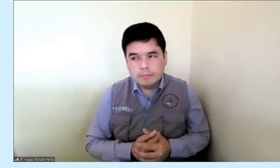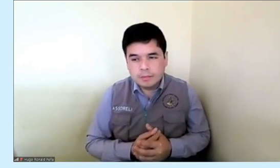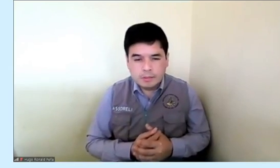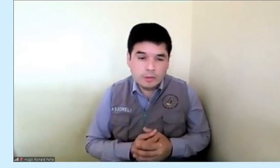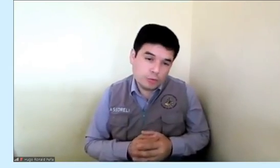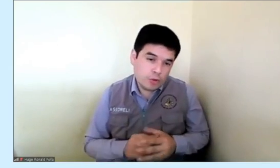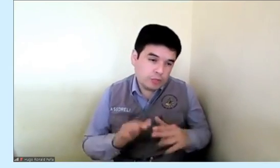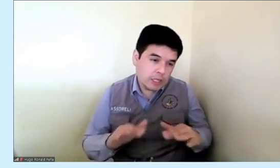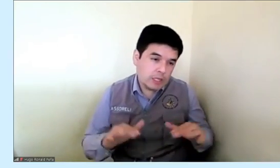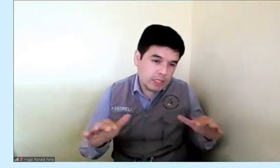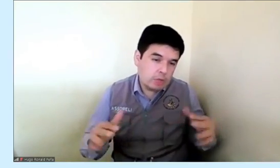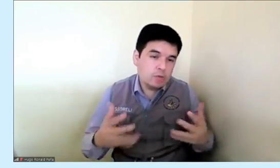Muy bien, niños.